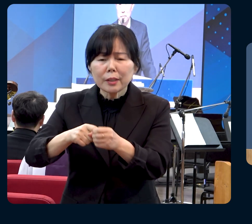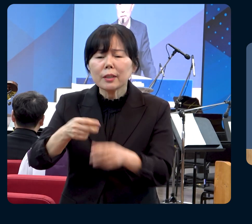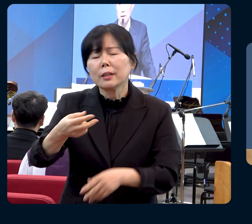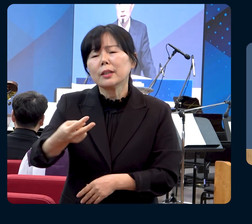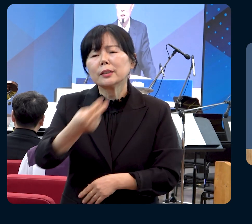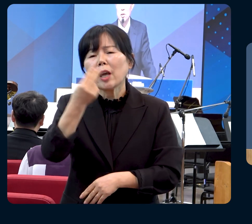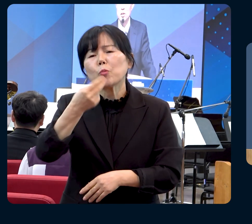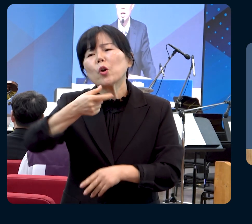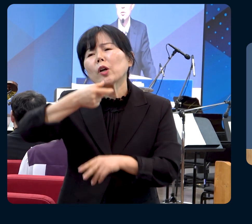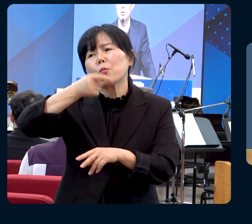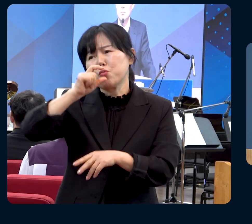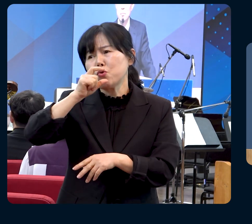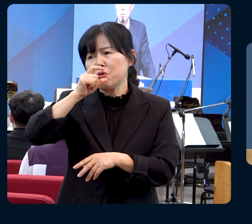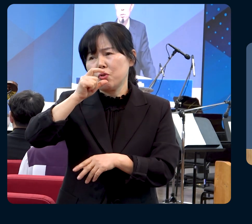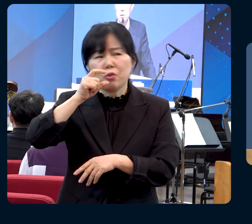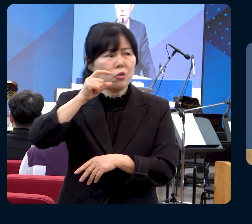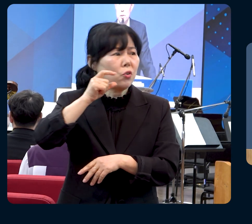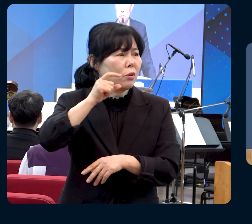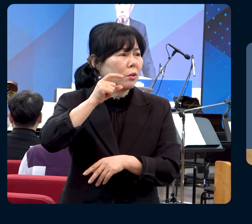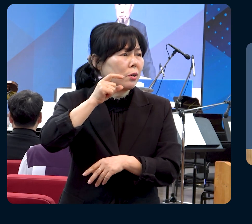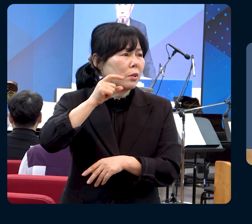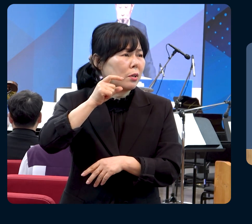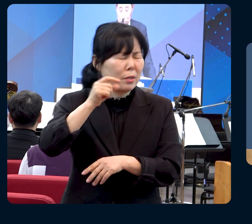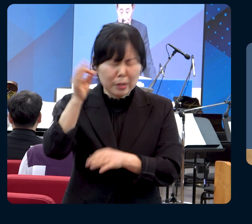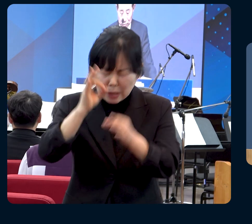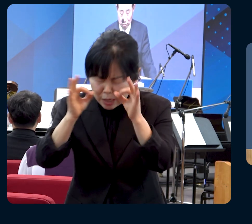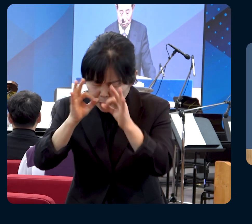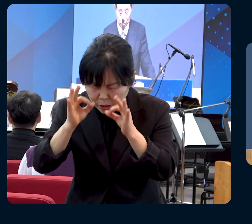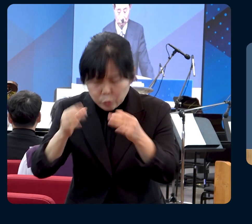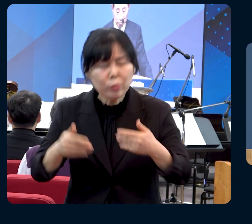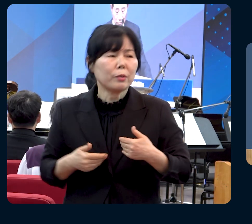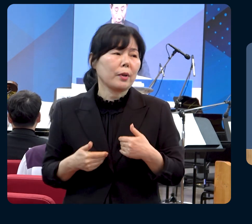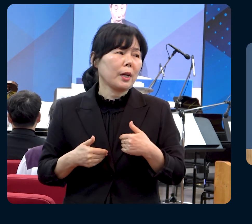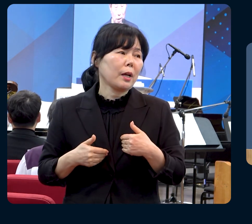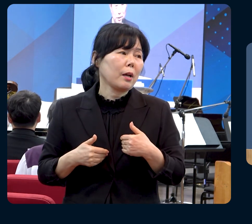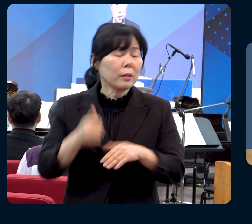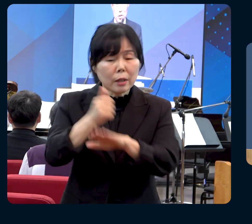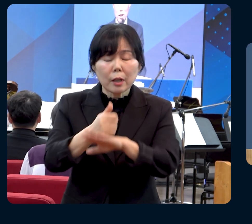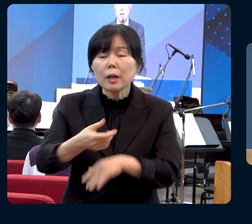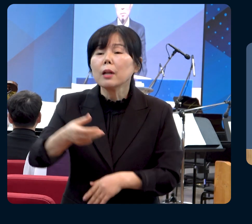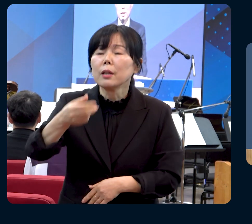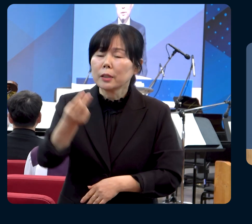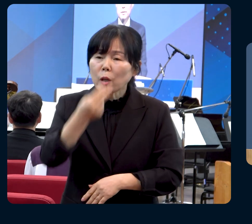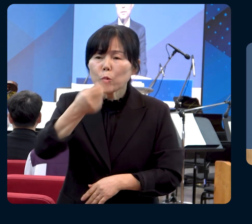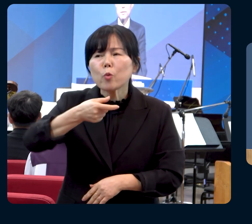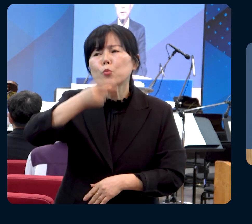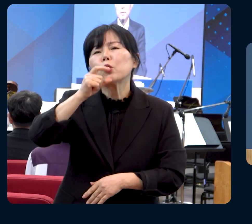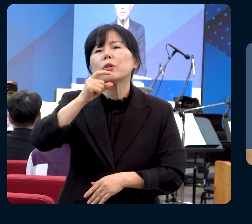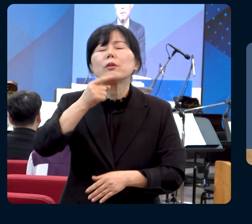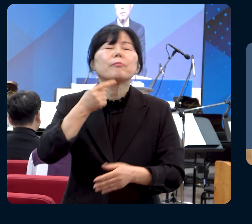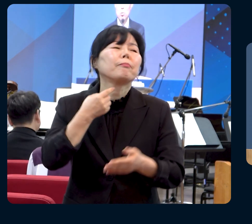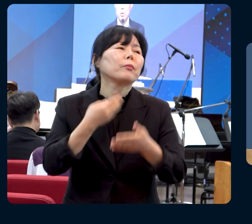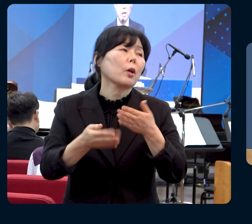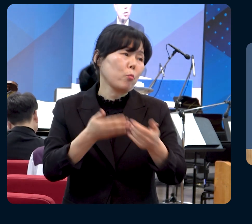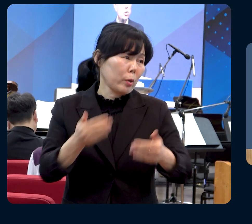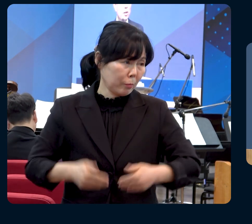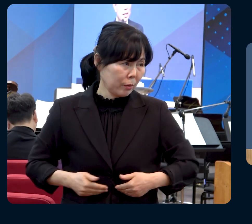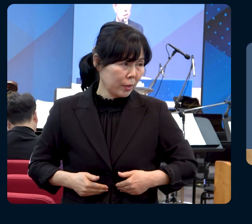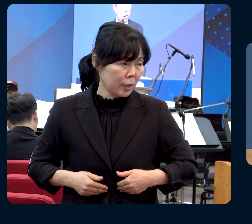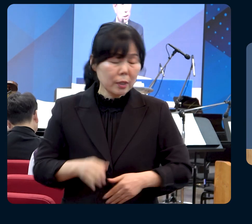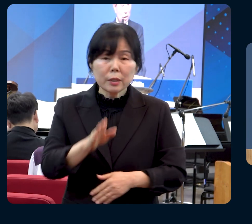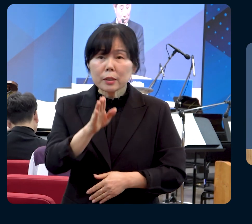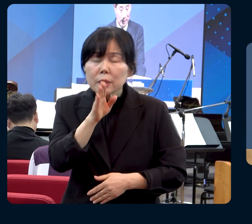그래서 그 생수를 맛보는 것이죠. 진정한 예배는 우리의